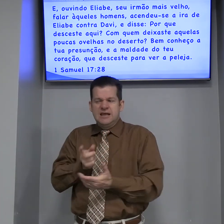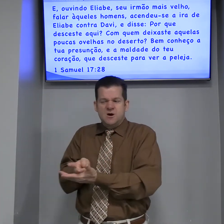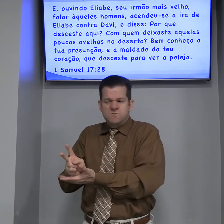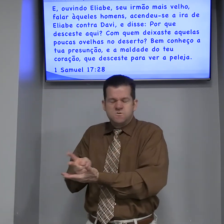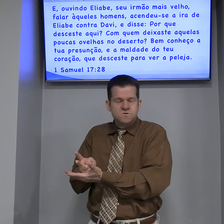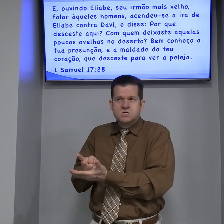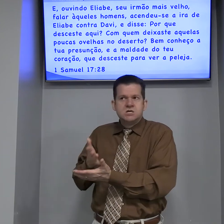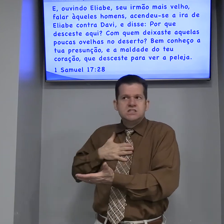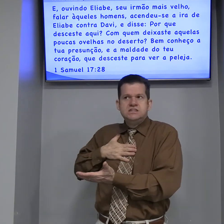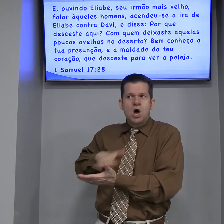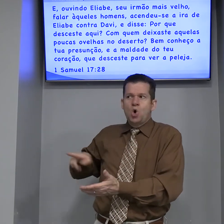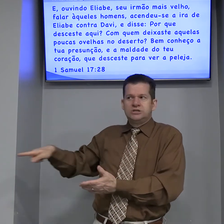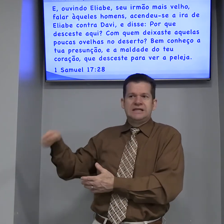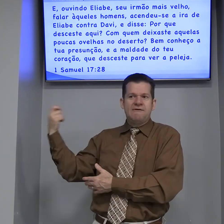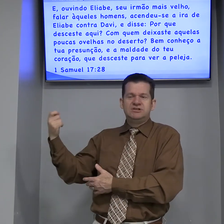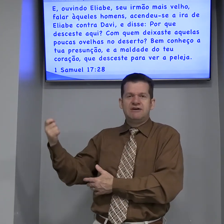ó, não gostava de Davi.